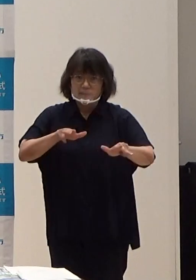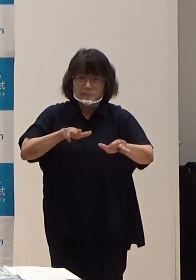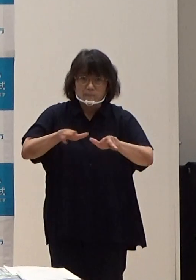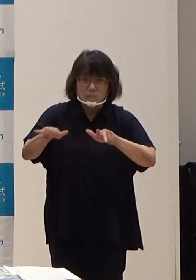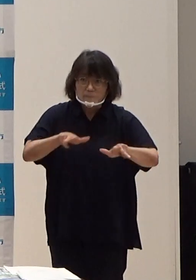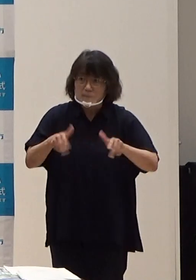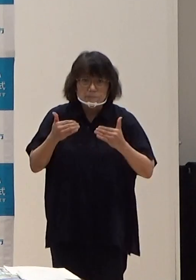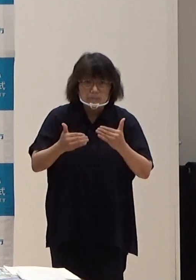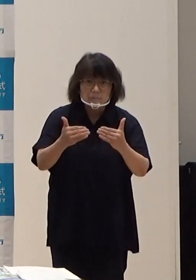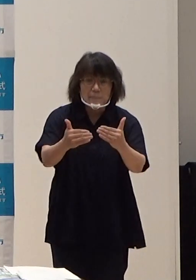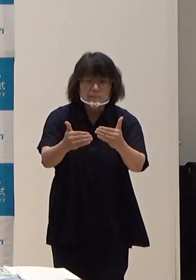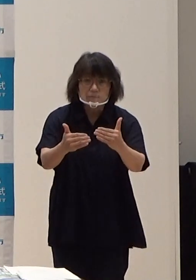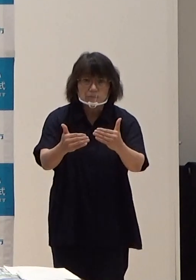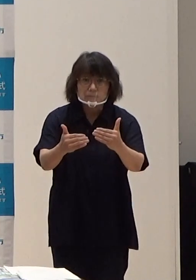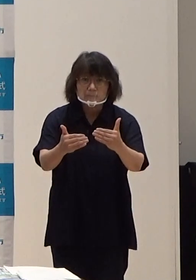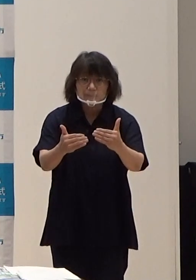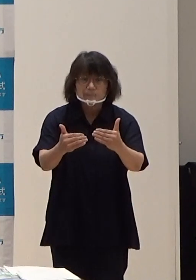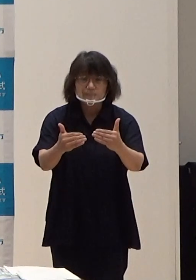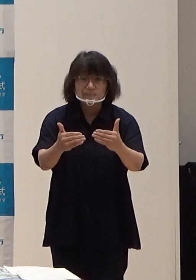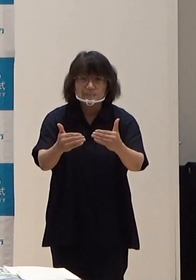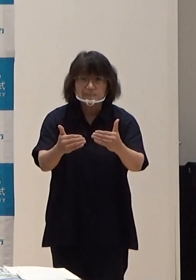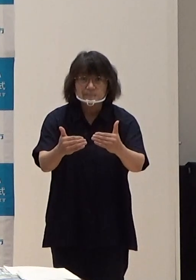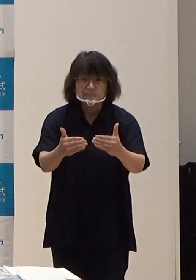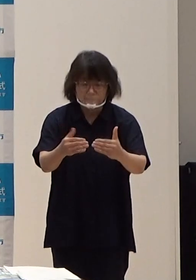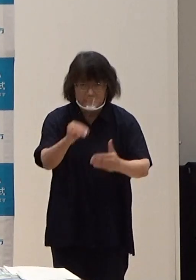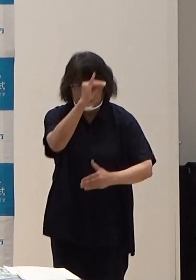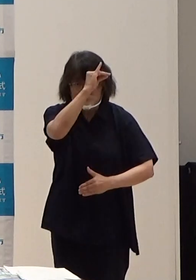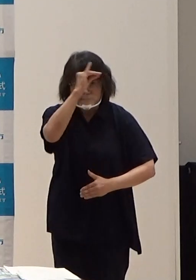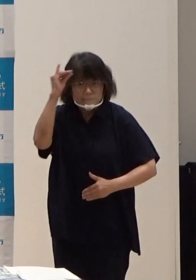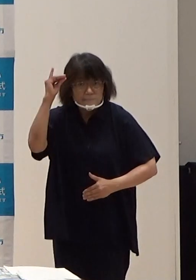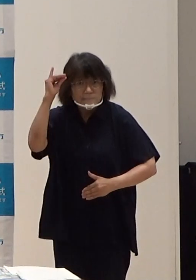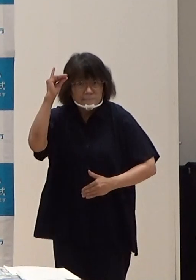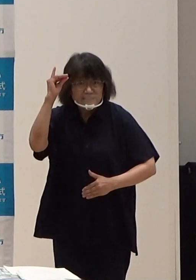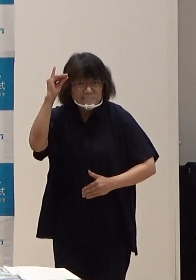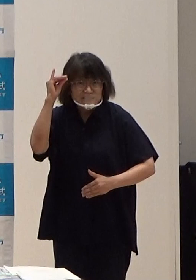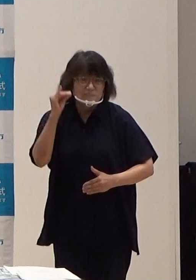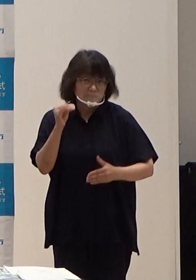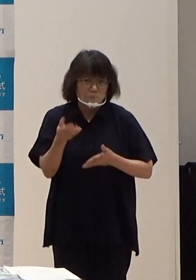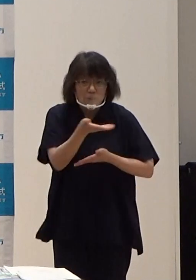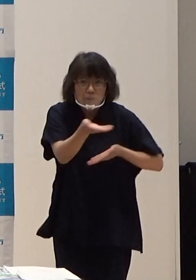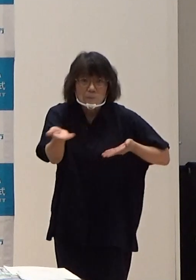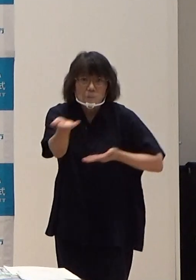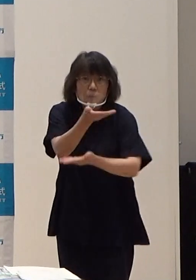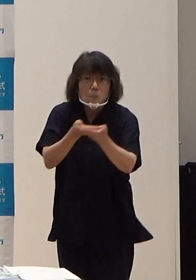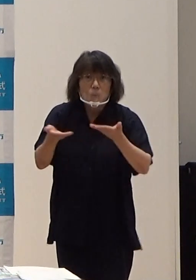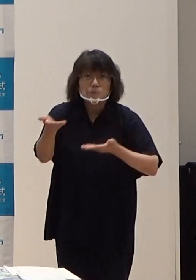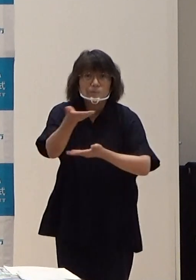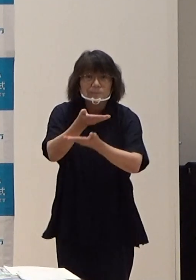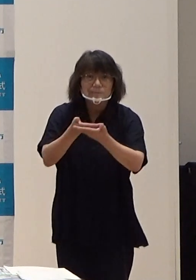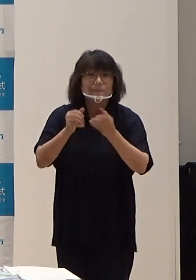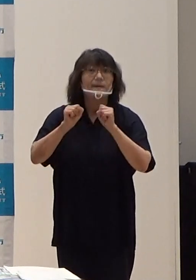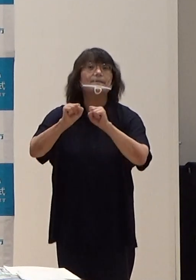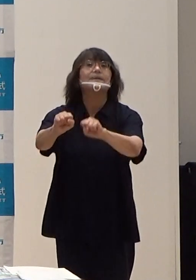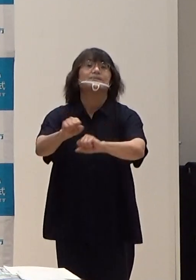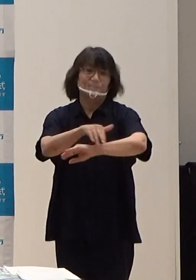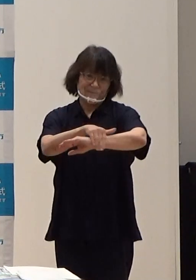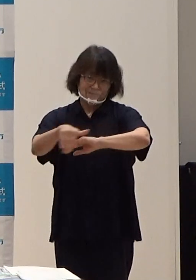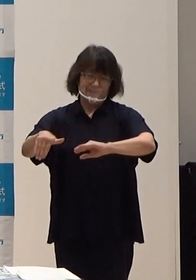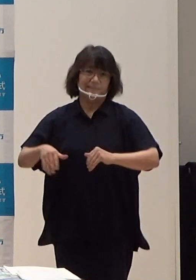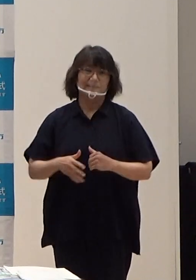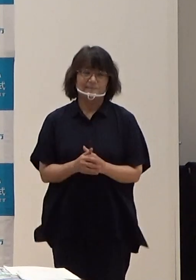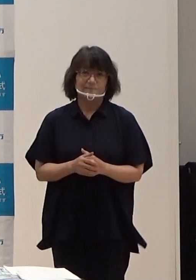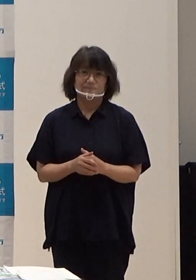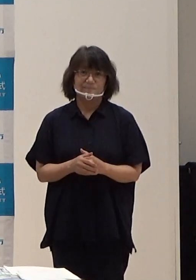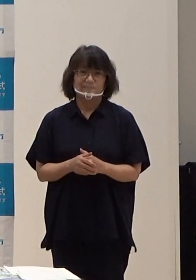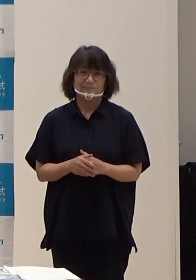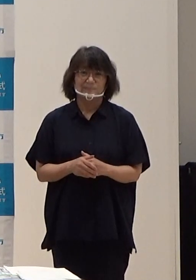行にどのように、知恵を働かせていうか知恵の交換をさせていただきたいということでございます。郡山